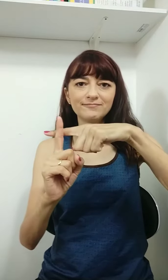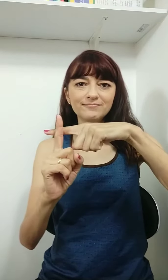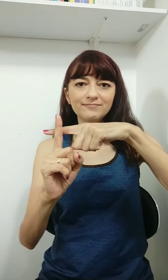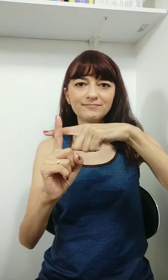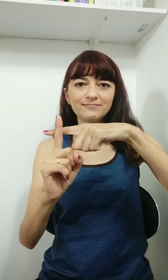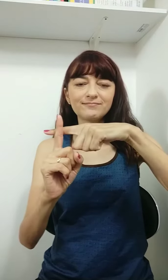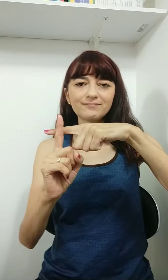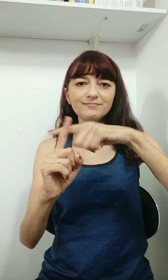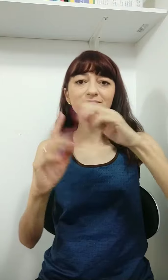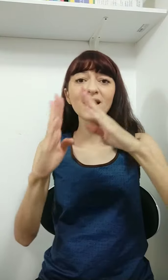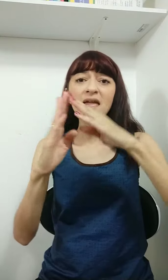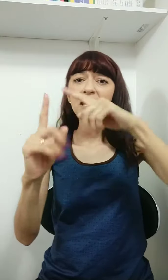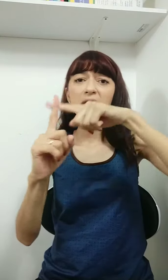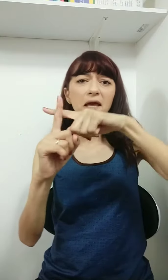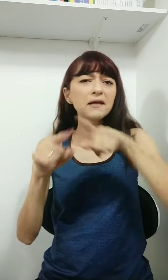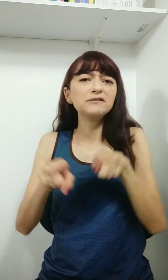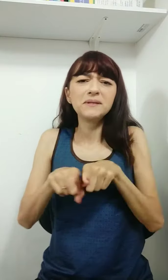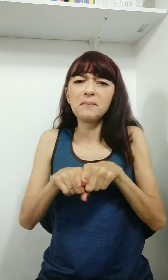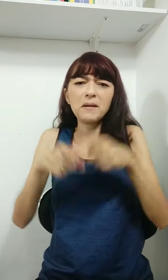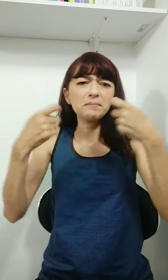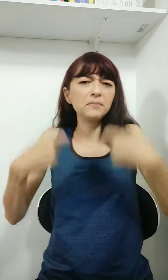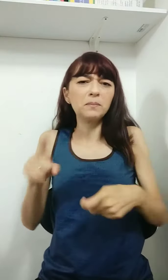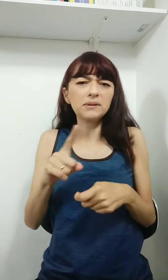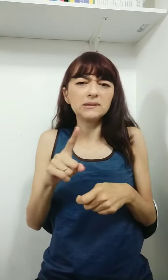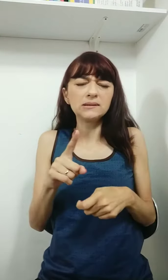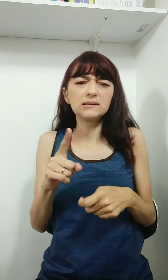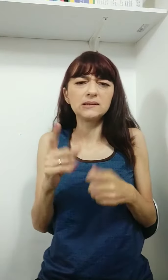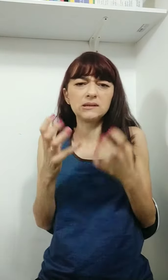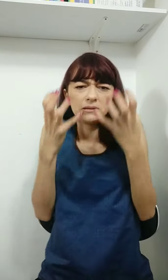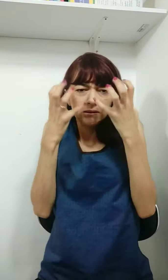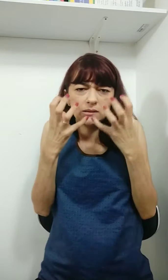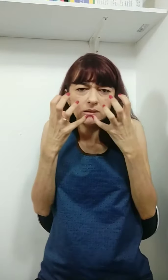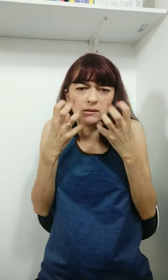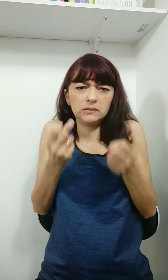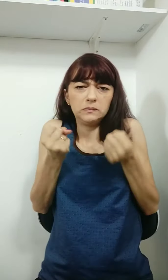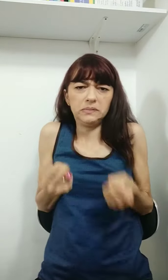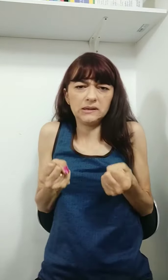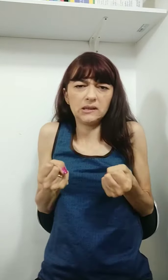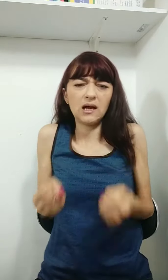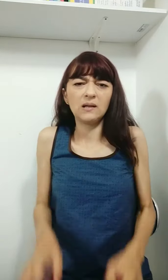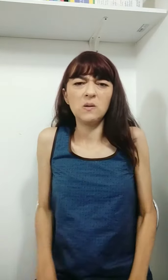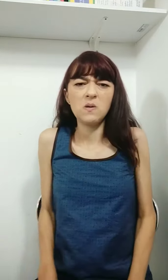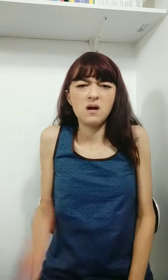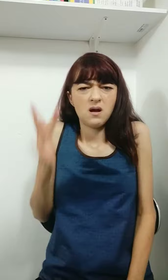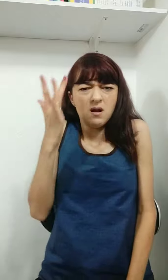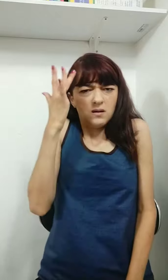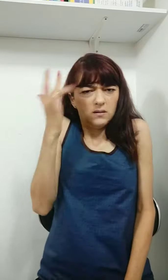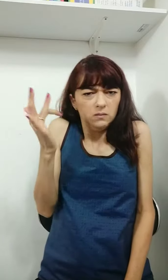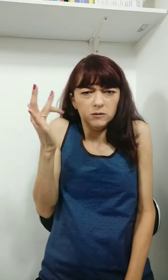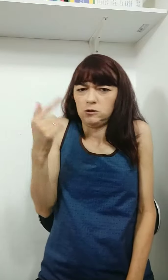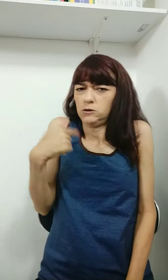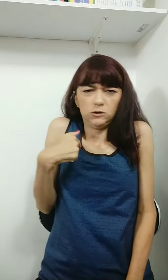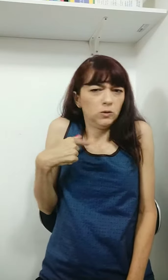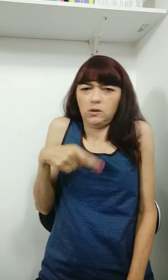minha sinalização eu mantenha essa expressão facial? Não, gente, é só na hora de fazer o verbo, talvez. Olha só, amanhã